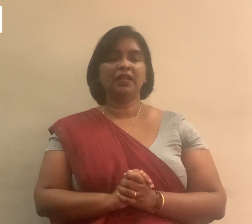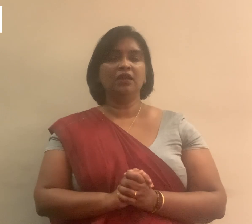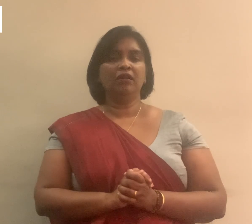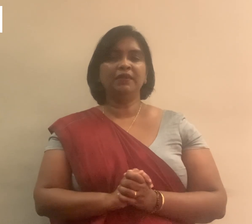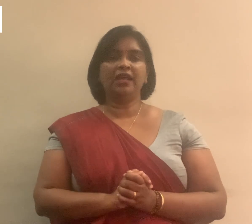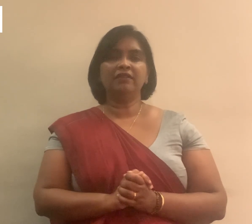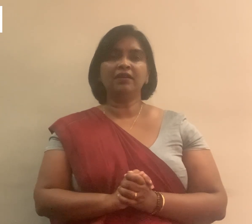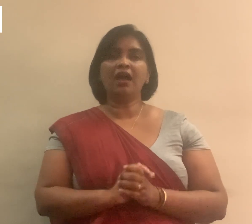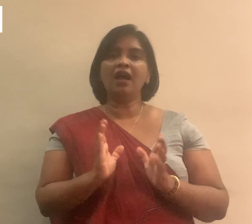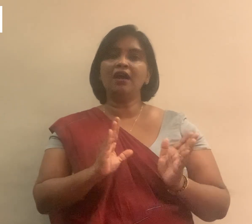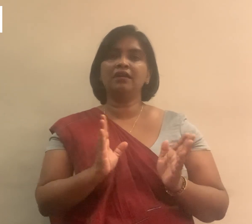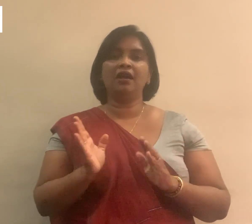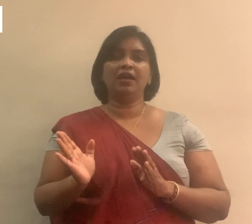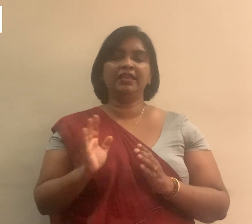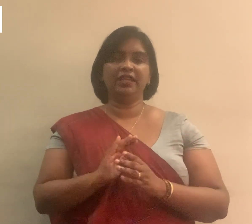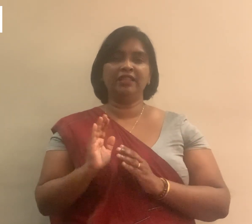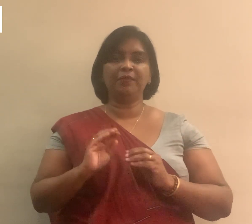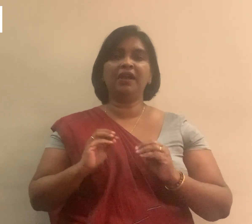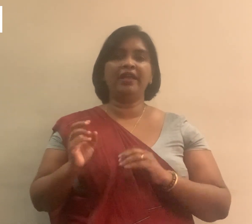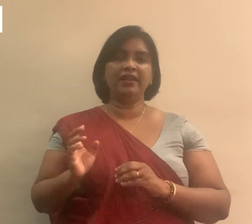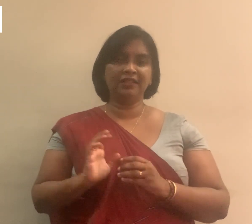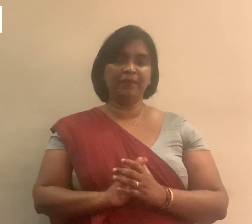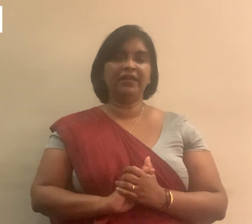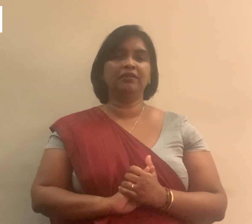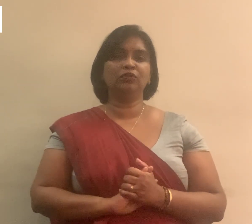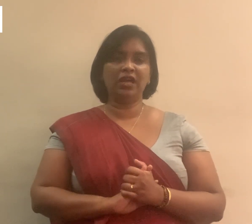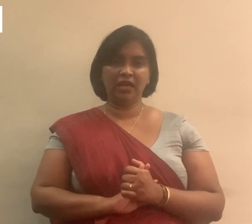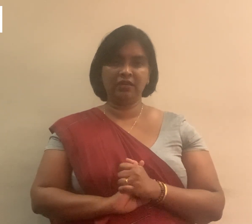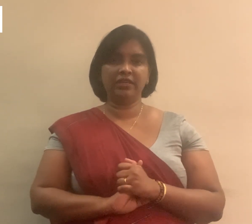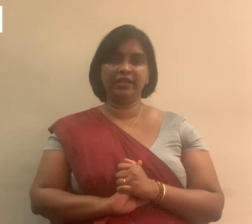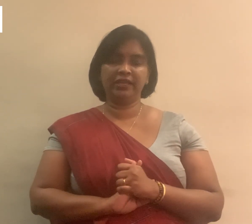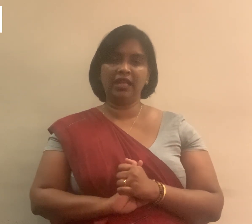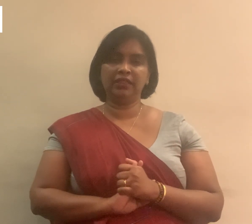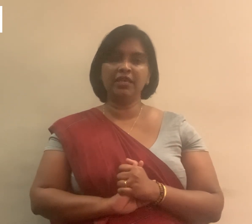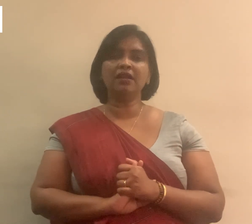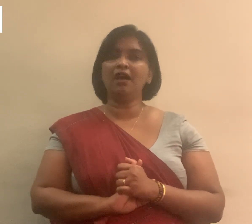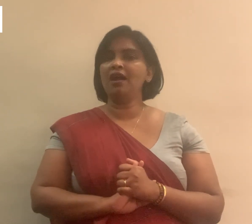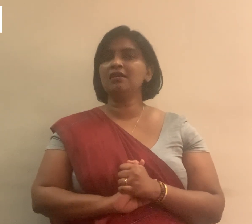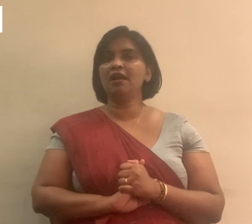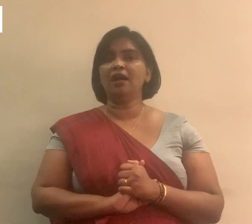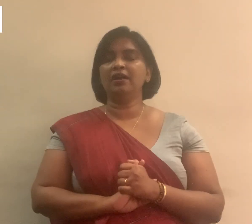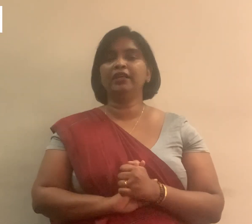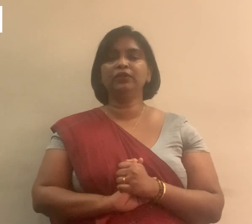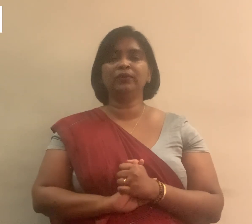ඔබ දන්නවා කා කියන එකද අපි කයන්න තමයි උදාහරණයකට ගත්තේ කා. එතකොට